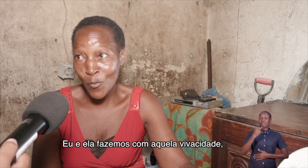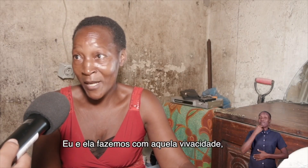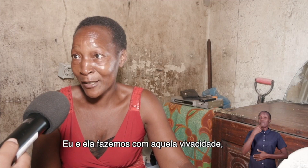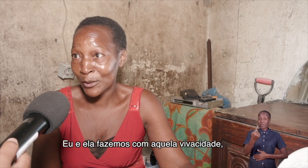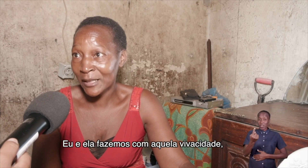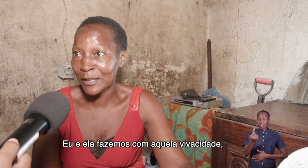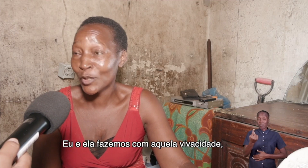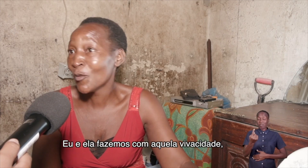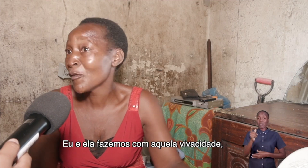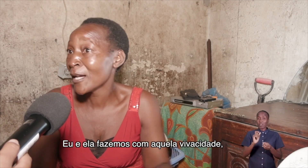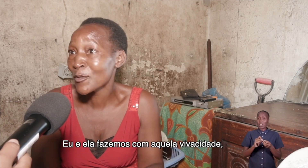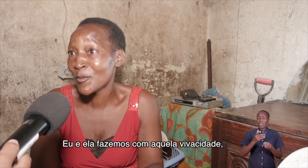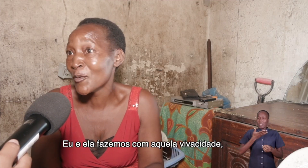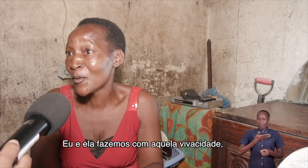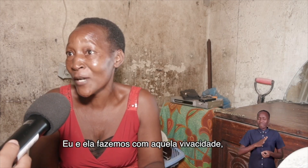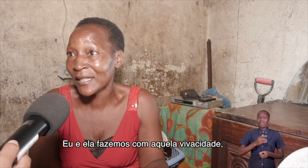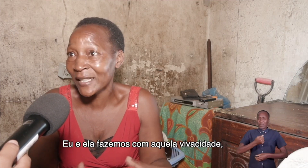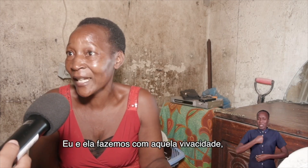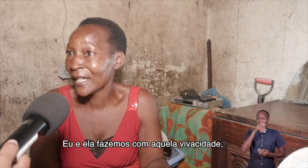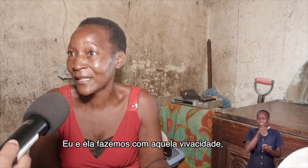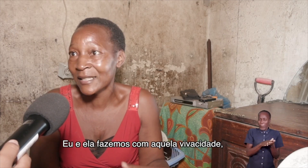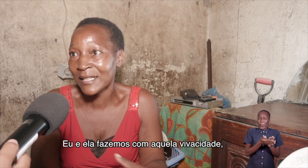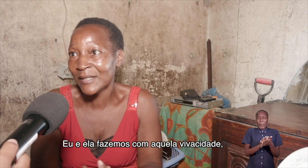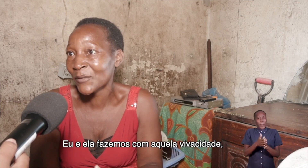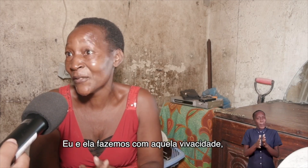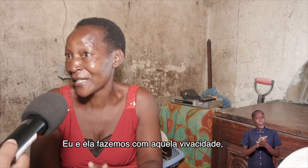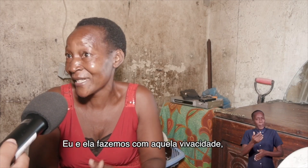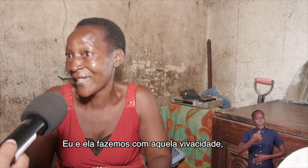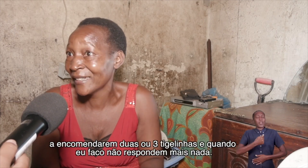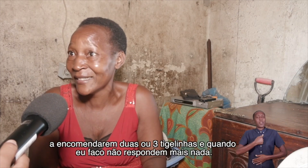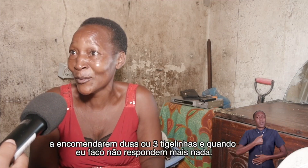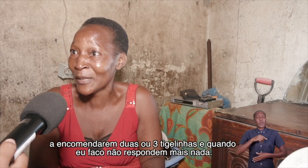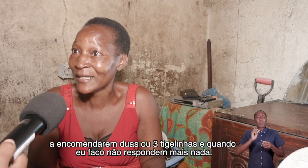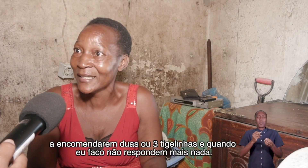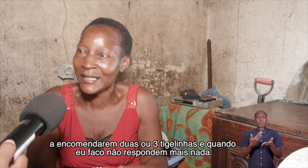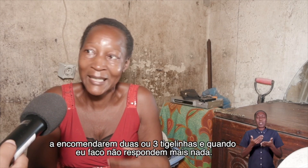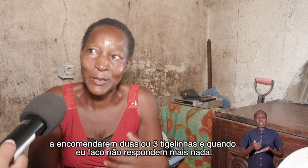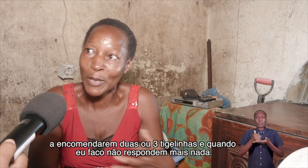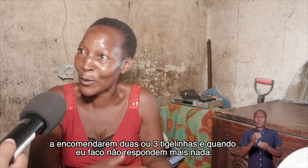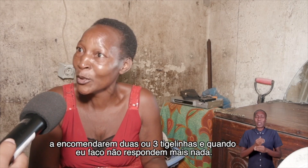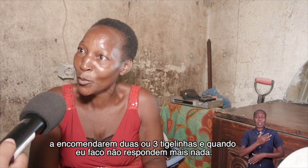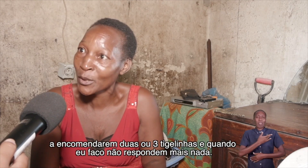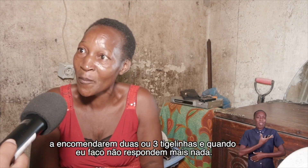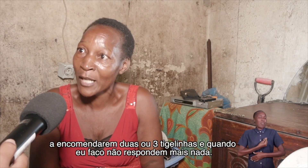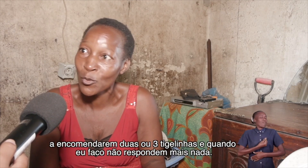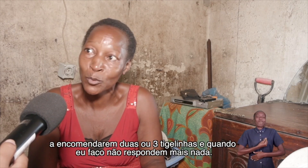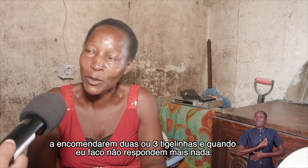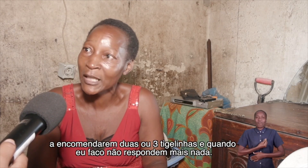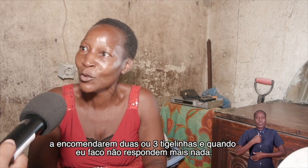encomendam. Até eu faço com aquela de vivacidade, pra não lhe pôr embaixo. Quando ligam,